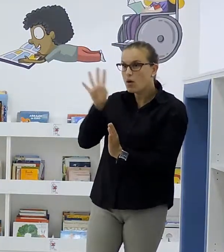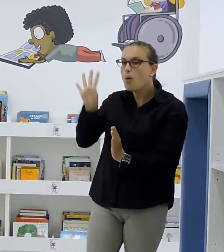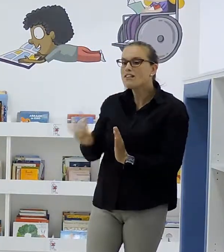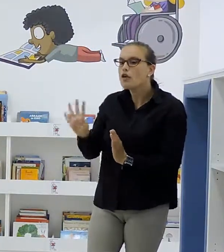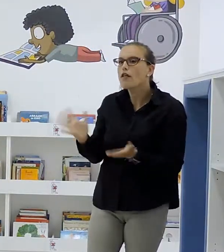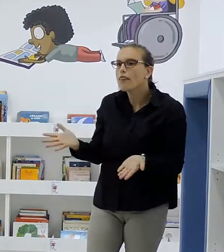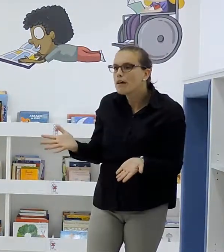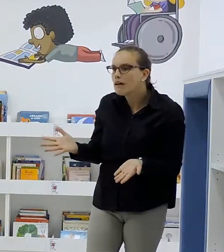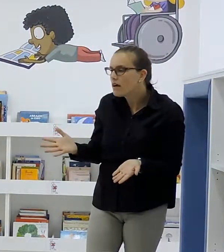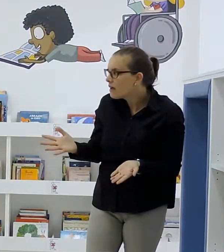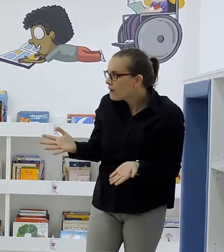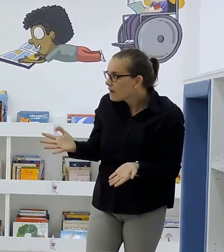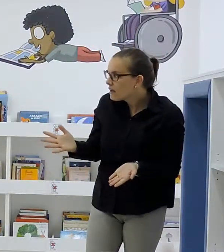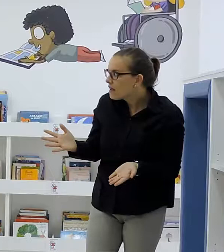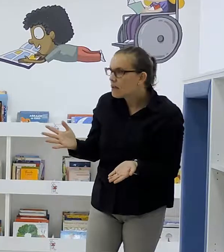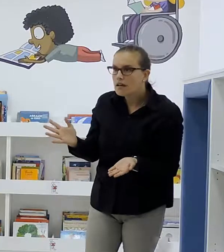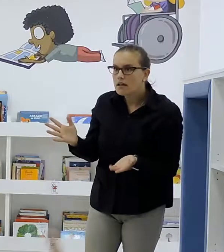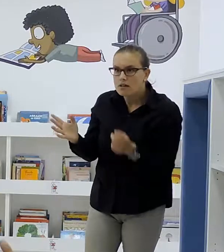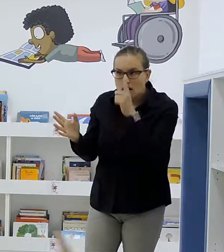verdad?